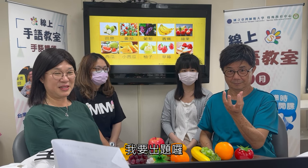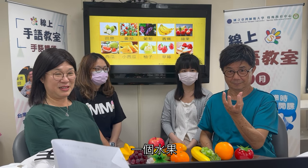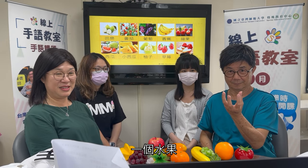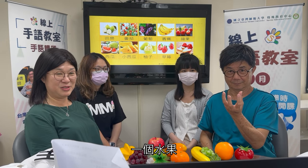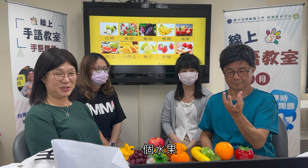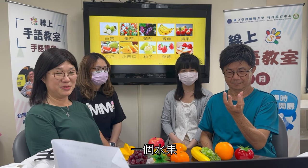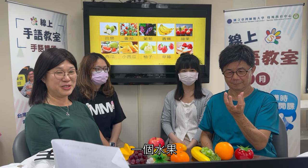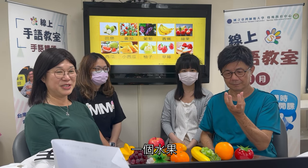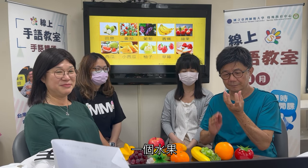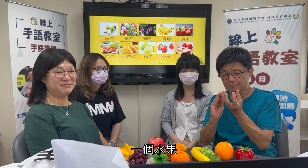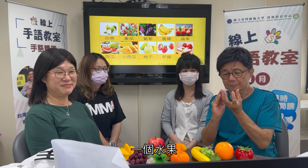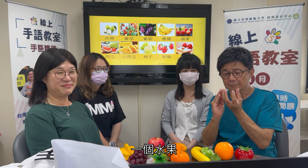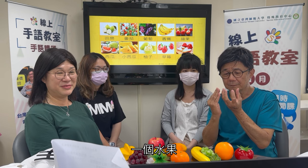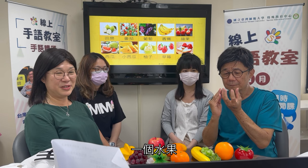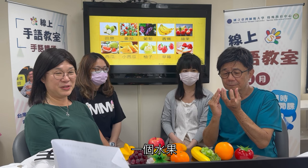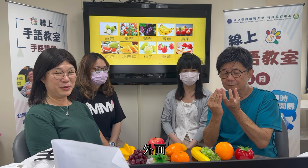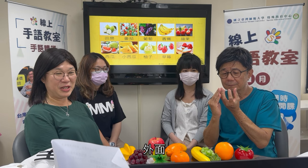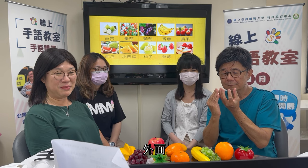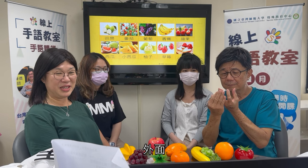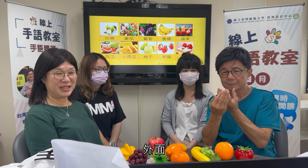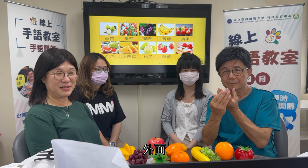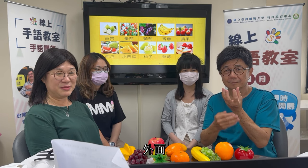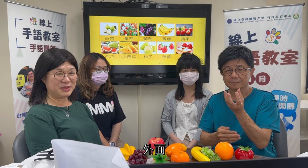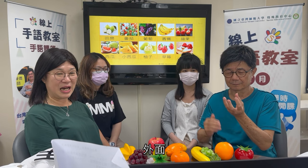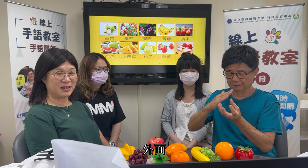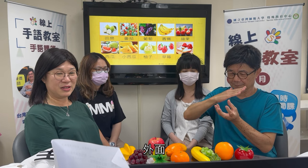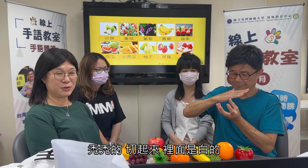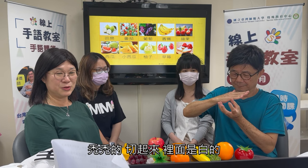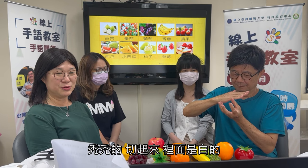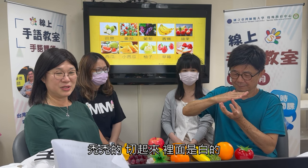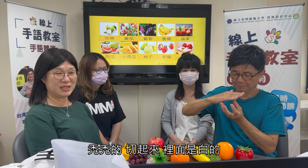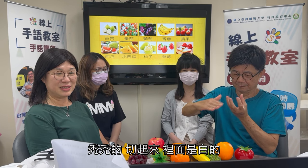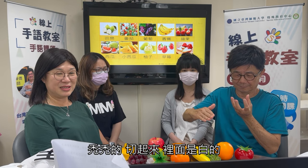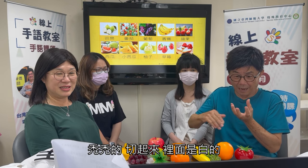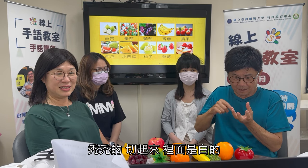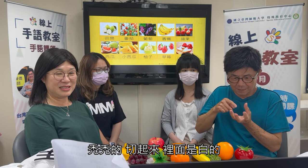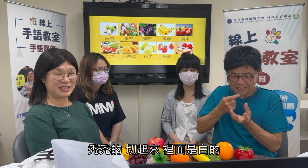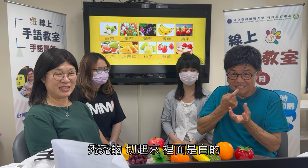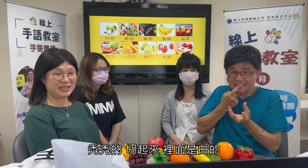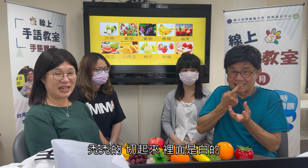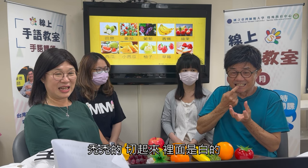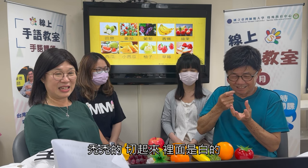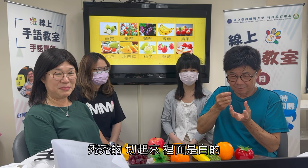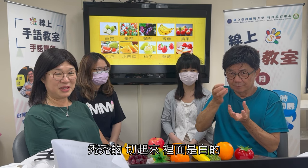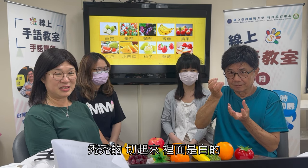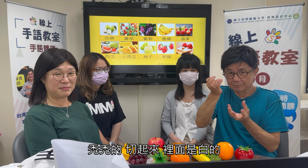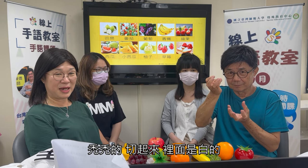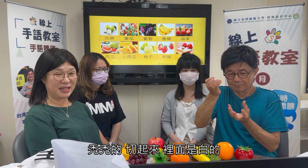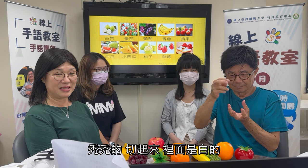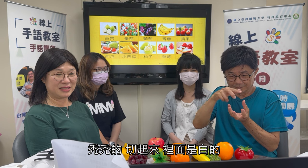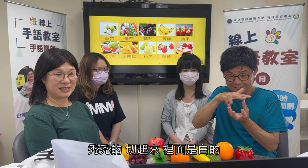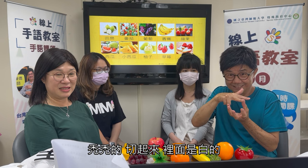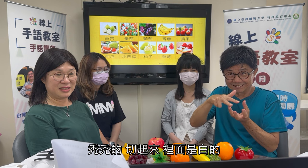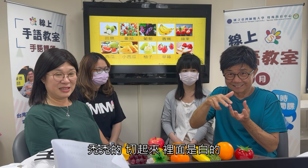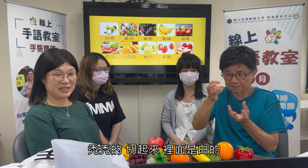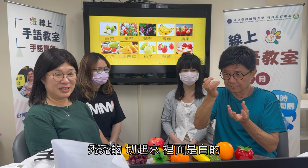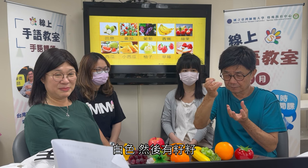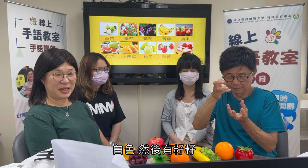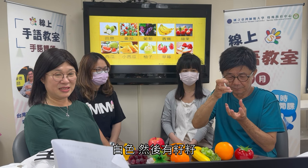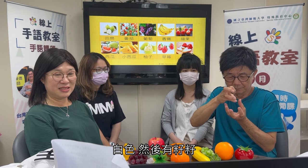一个水果，外面凸凸的，切起来里面是白的，白色，